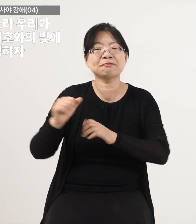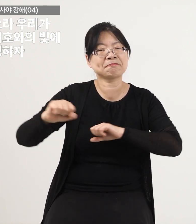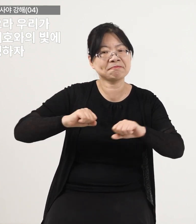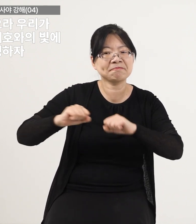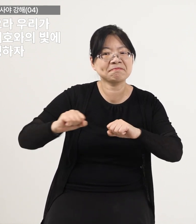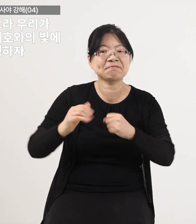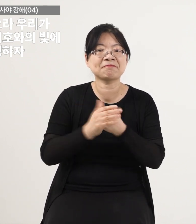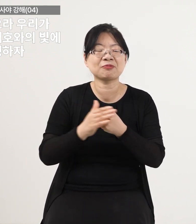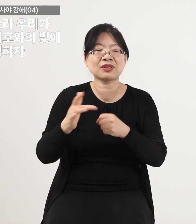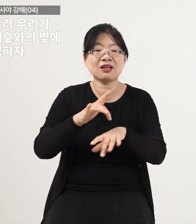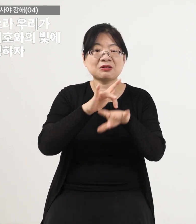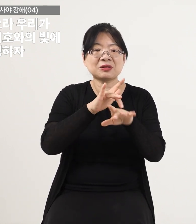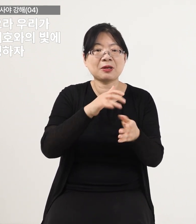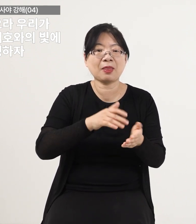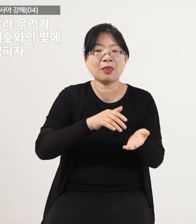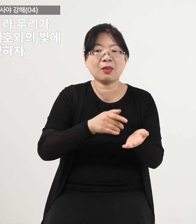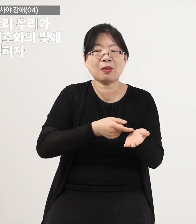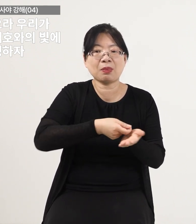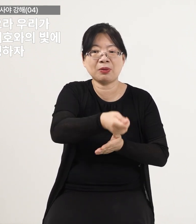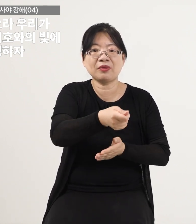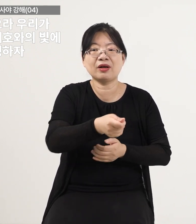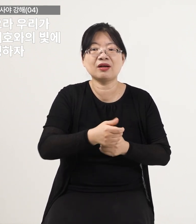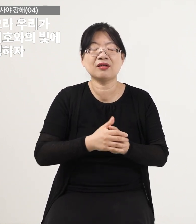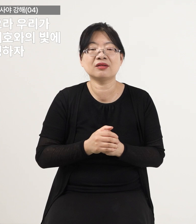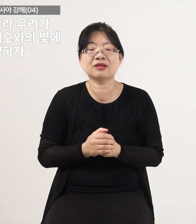역사하니까 귀신이 쫓겨나고